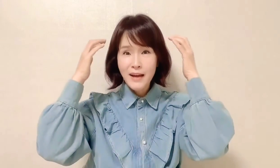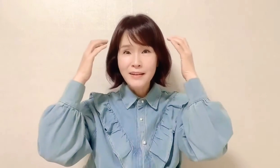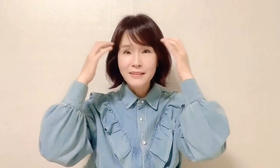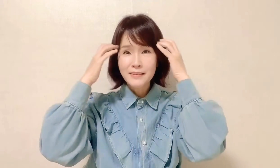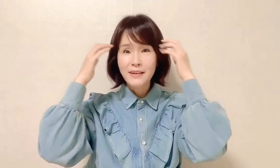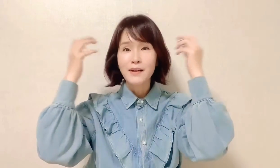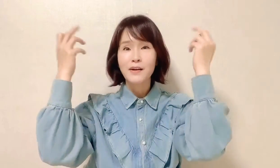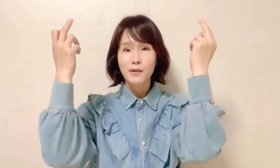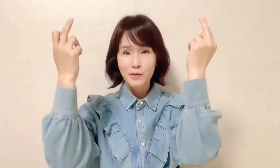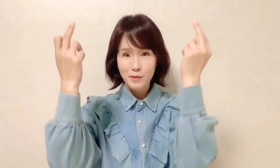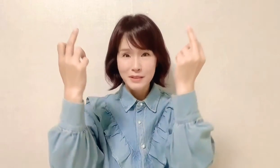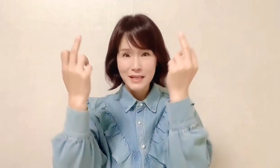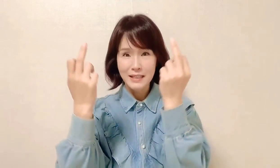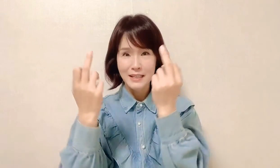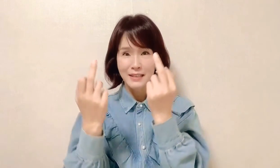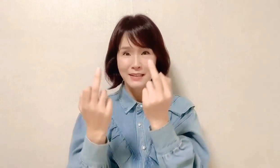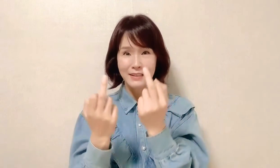고난, 골짜기.